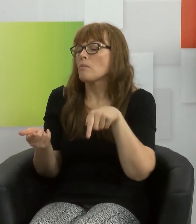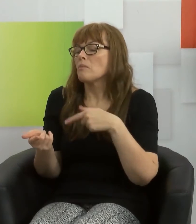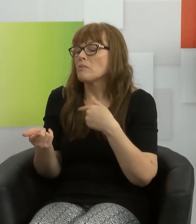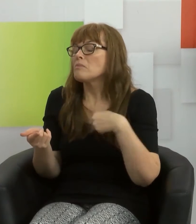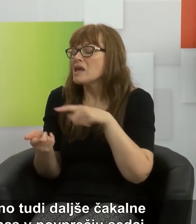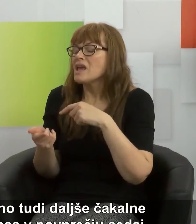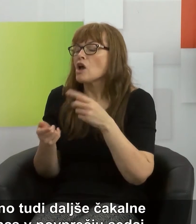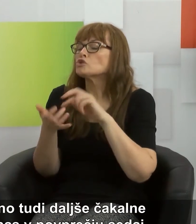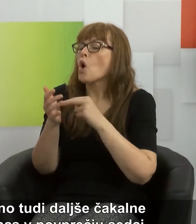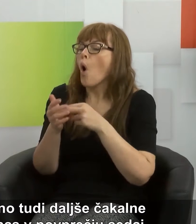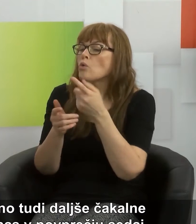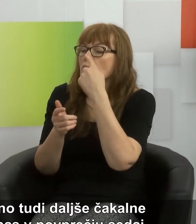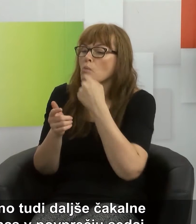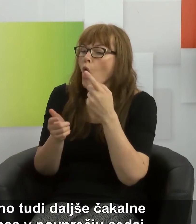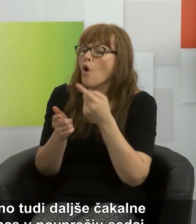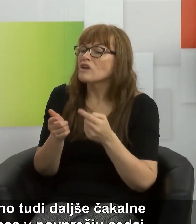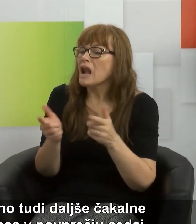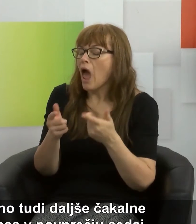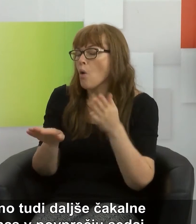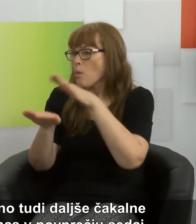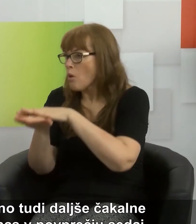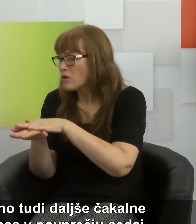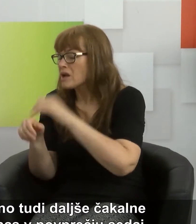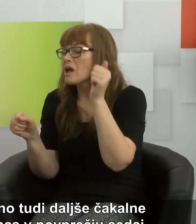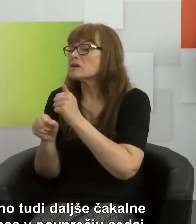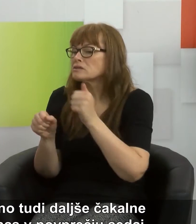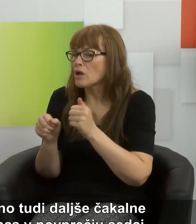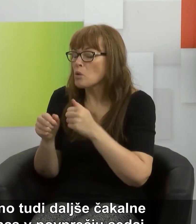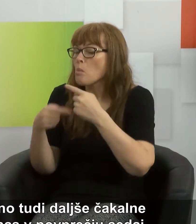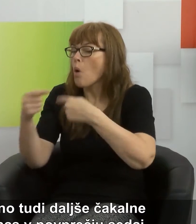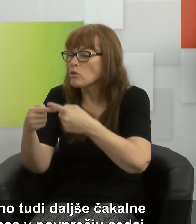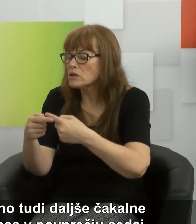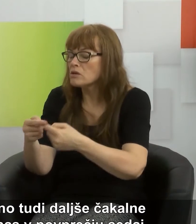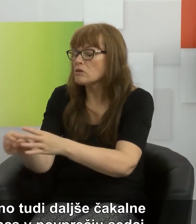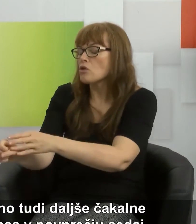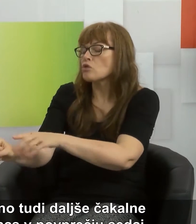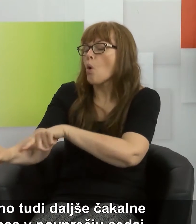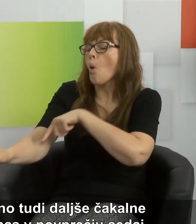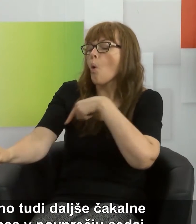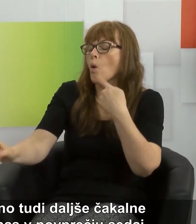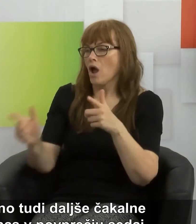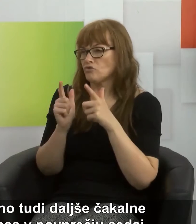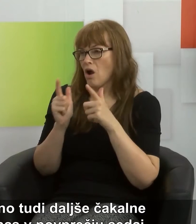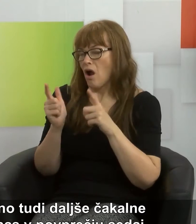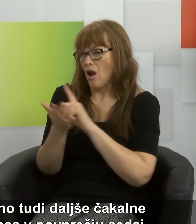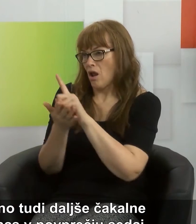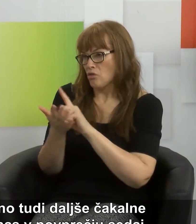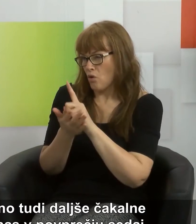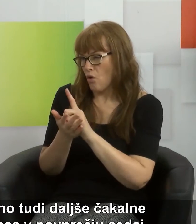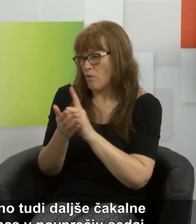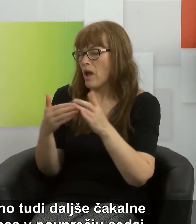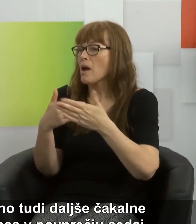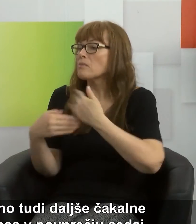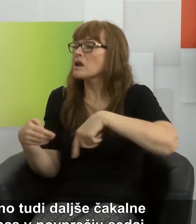pokrije. Zaradi tega so posledično tudi daljše čakalne dobe, tako da lahko pri nas